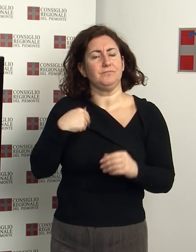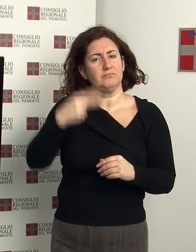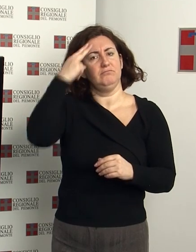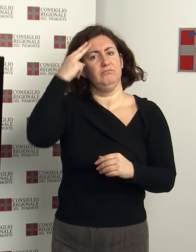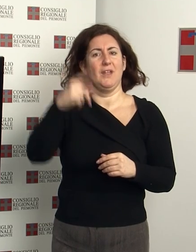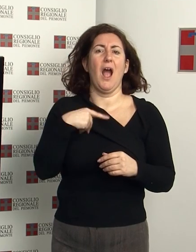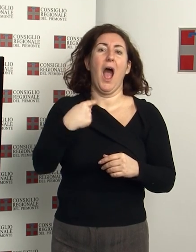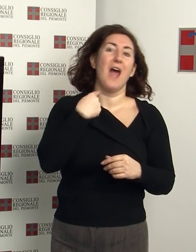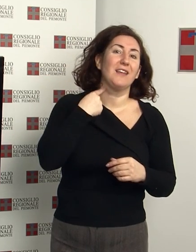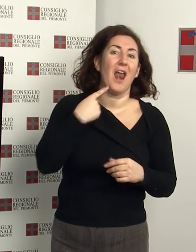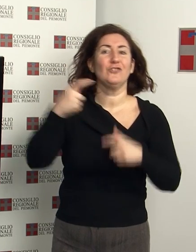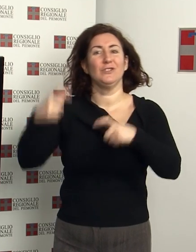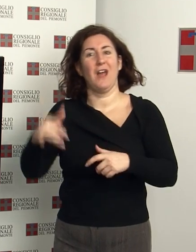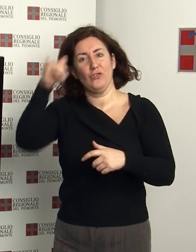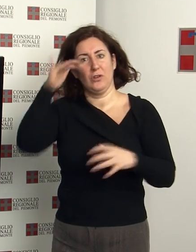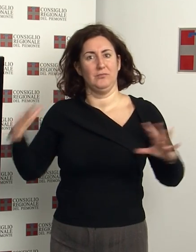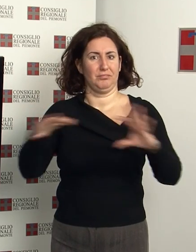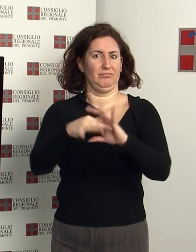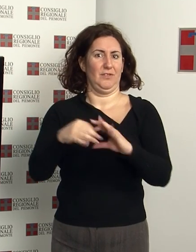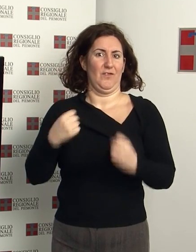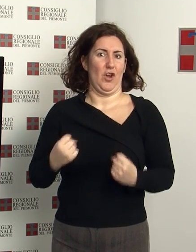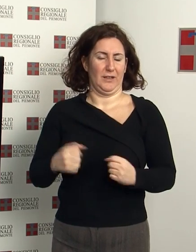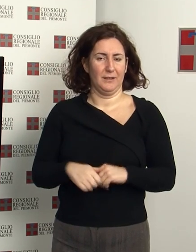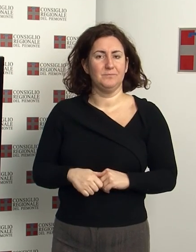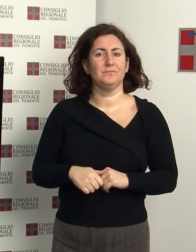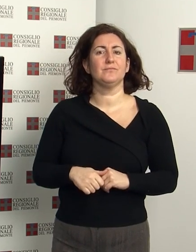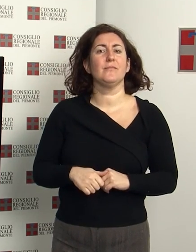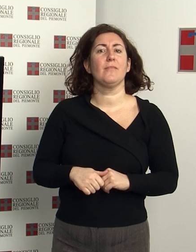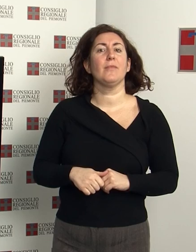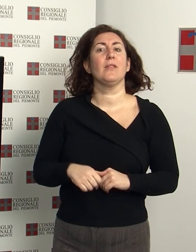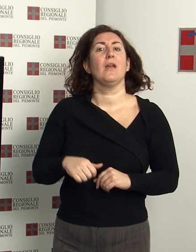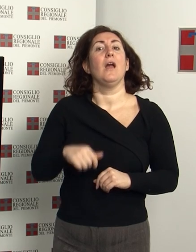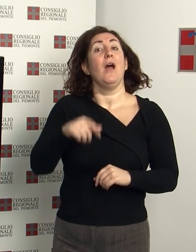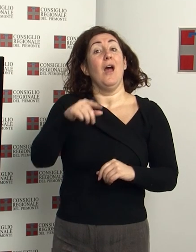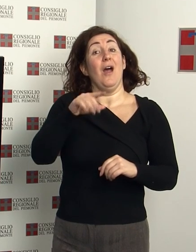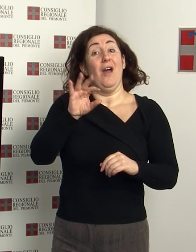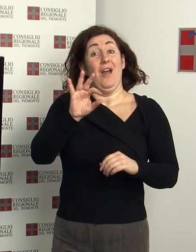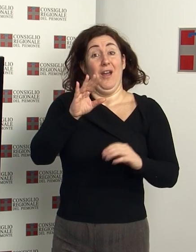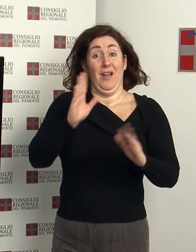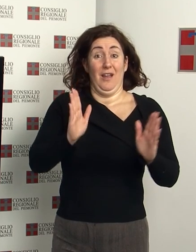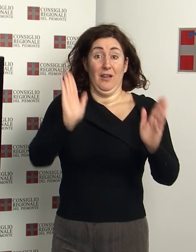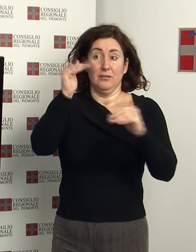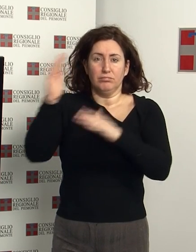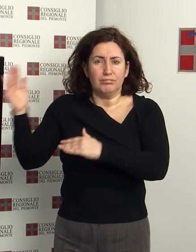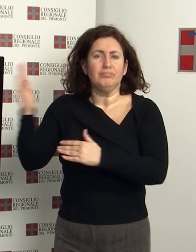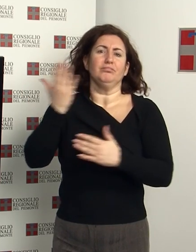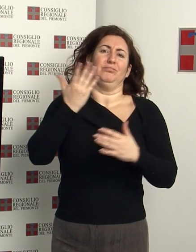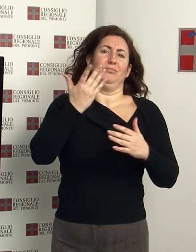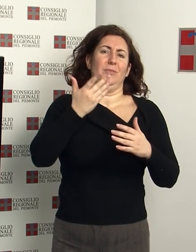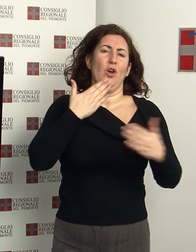I Savoia alla biblioteca della Regione sono dedicate ai Savoia e loro simboli l' esposizione la serie di conferenze che hanno